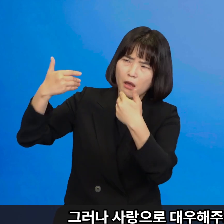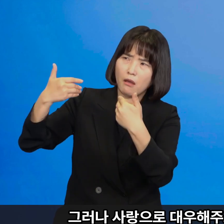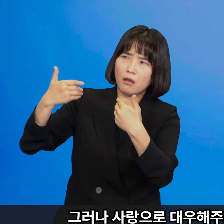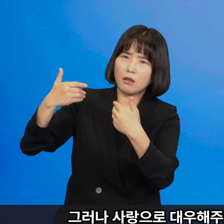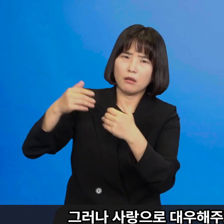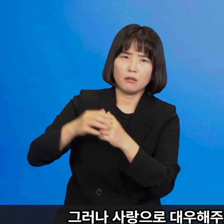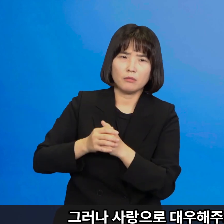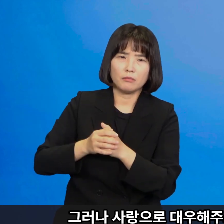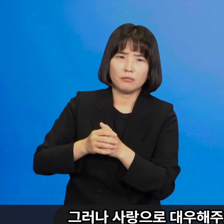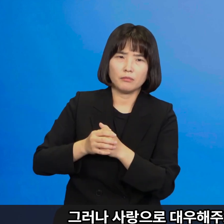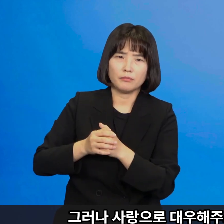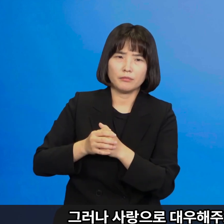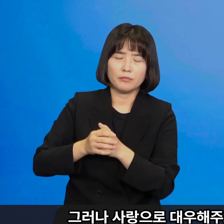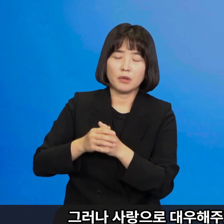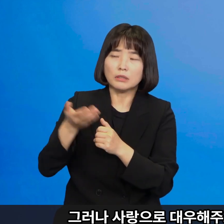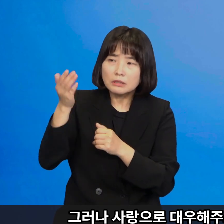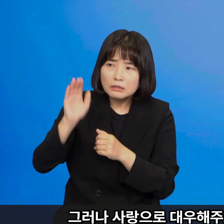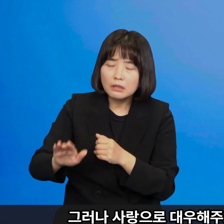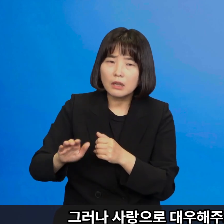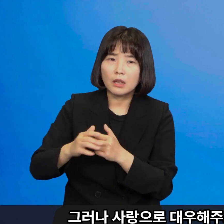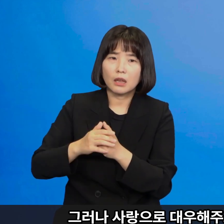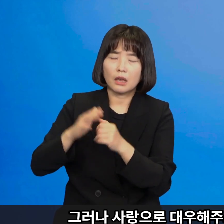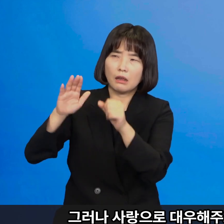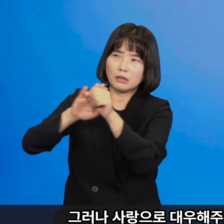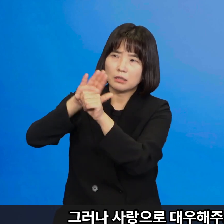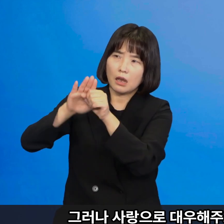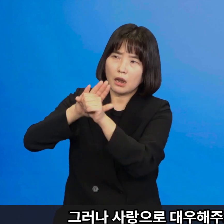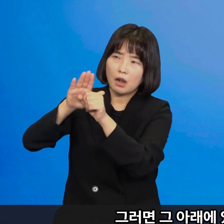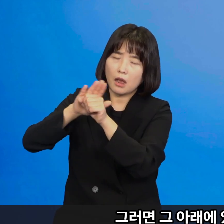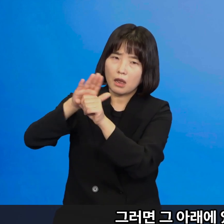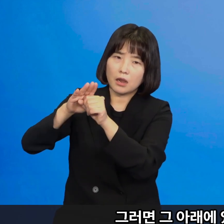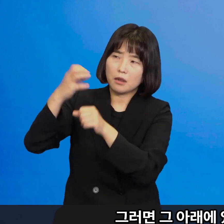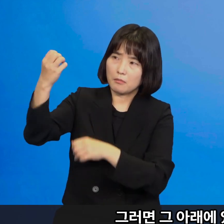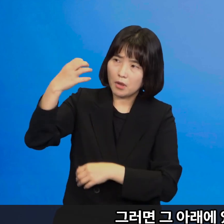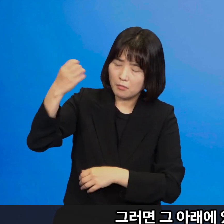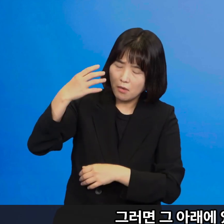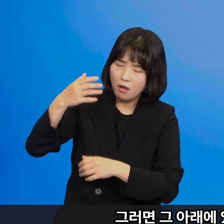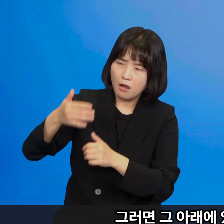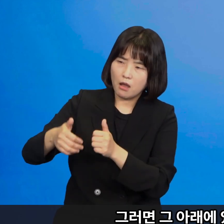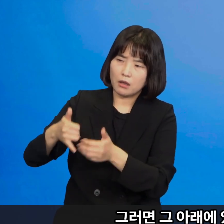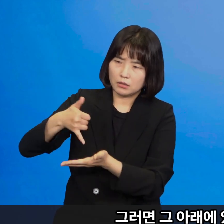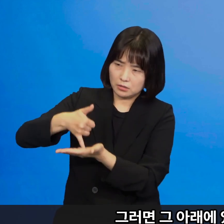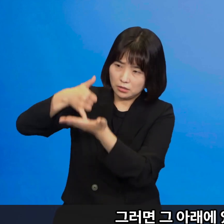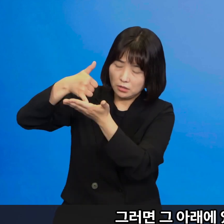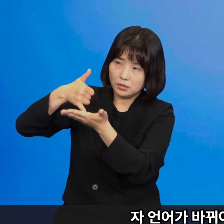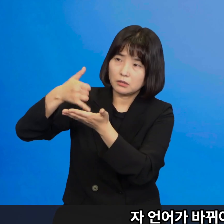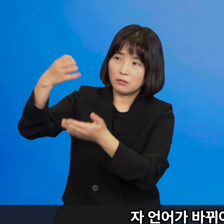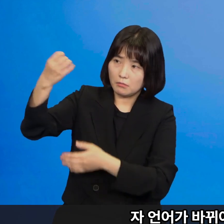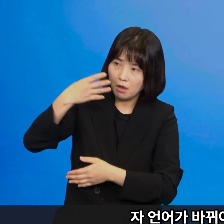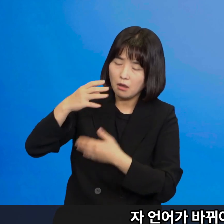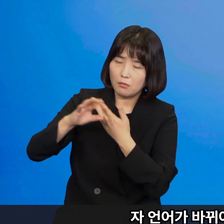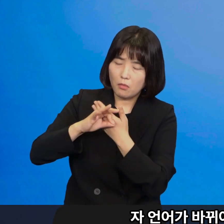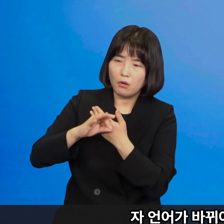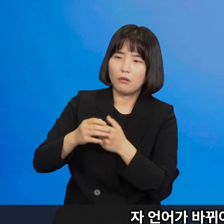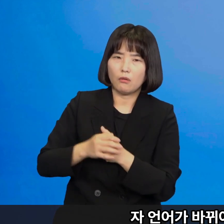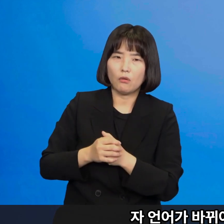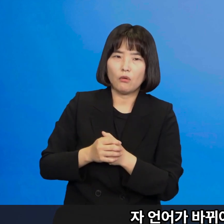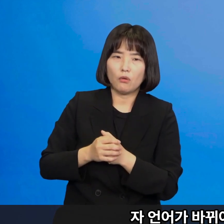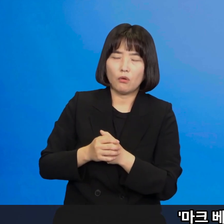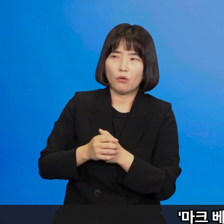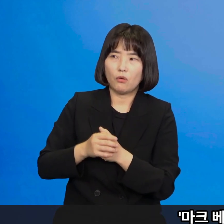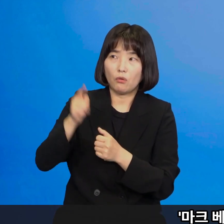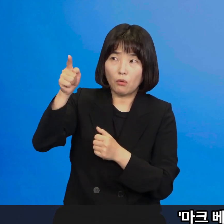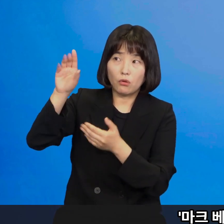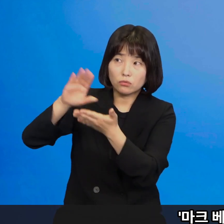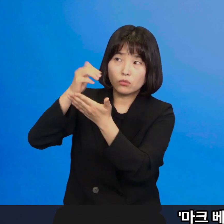그러나 사랑으로 대우해 주고 인격적으로 대우해 준다면 그러면 그 아래에 있는 사람들도 믿겠죠. 자, 언어가 바뀌어야 된다는